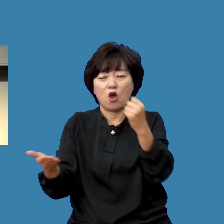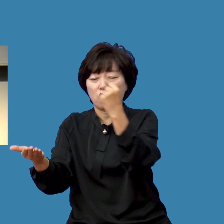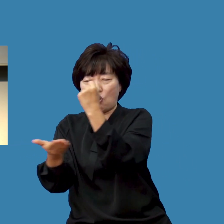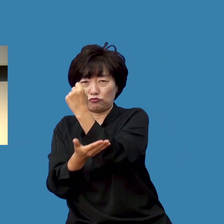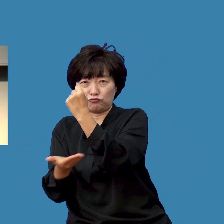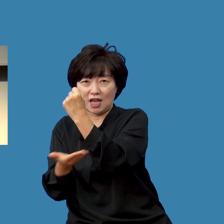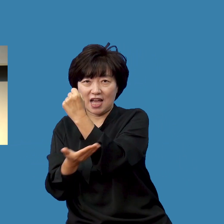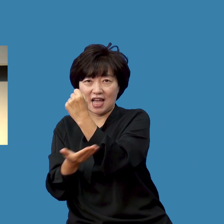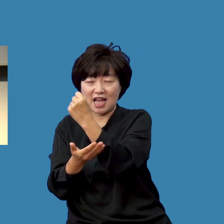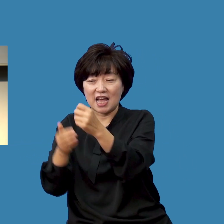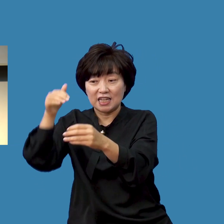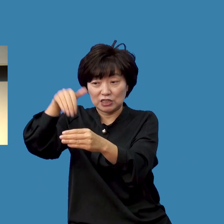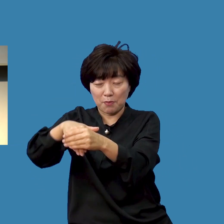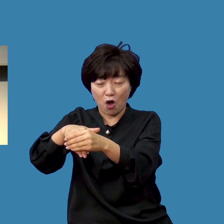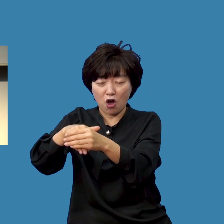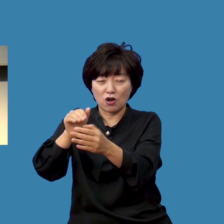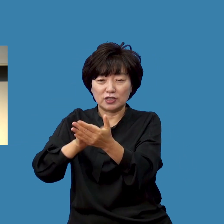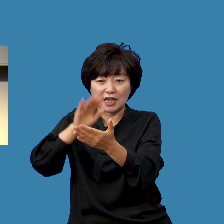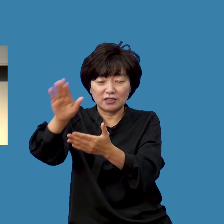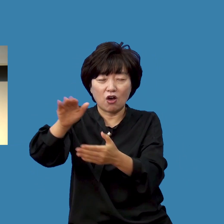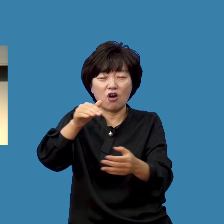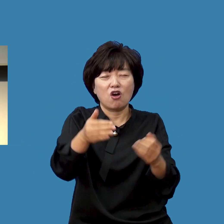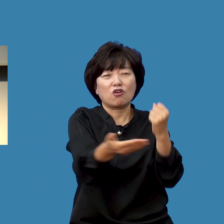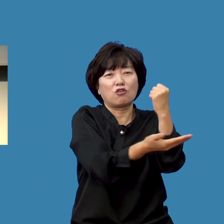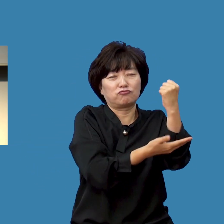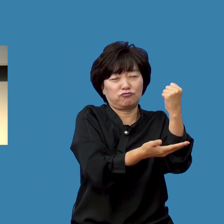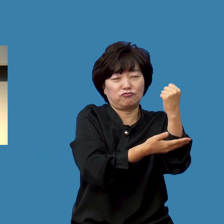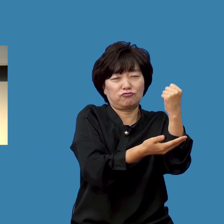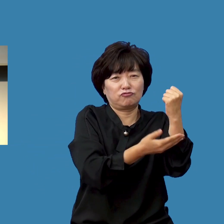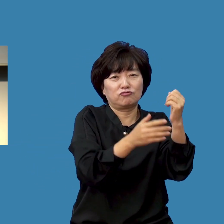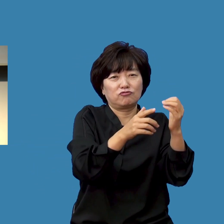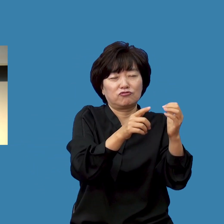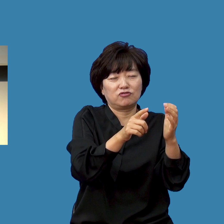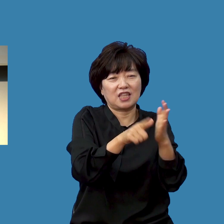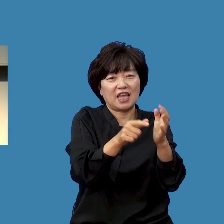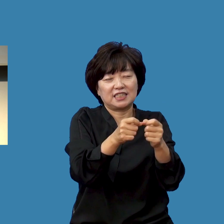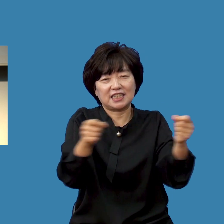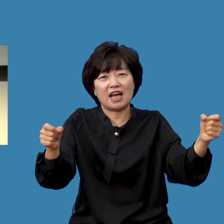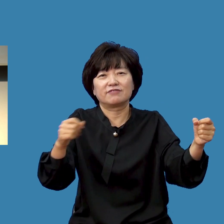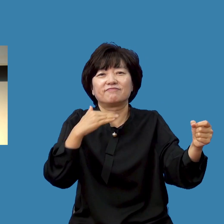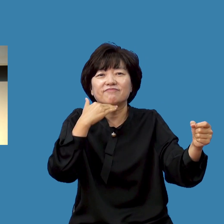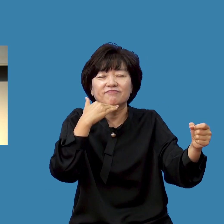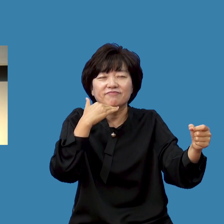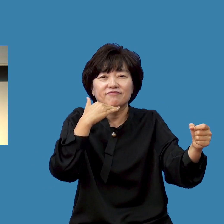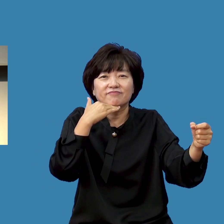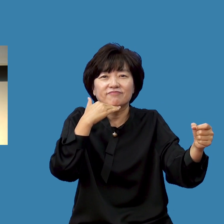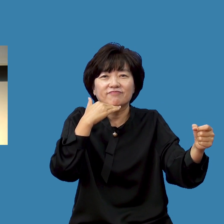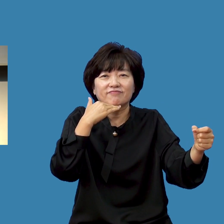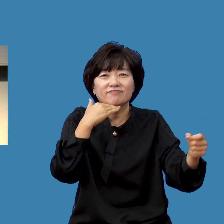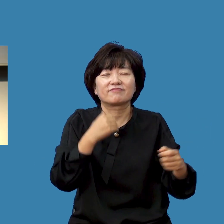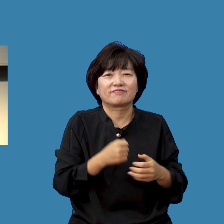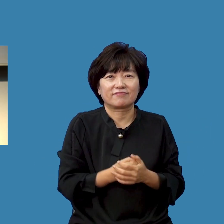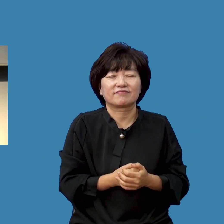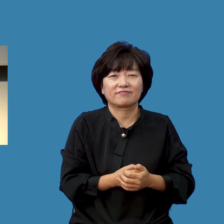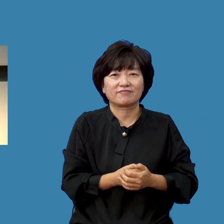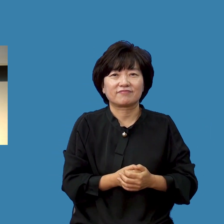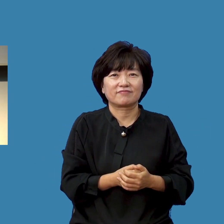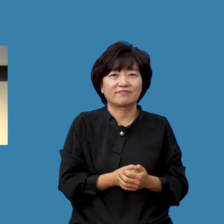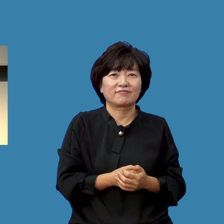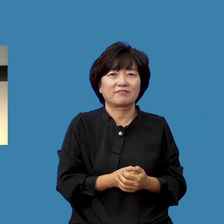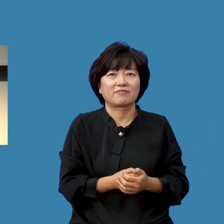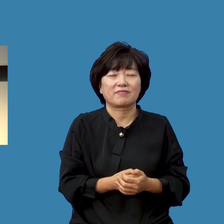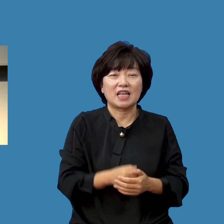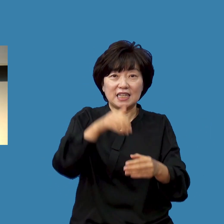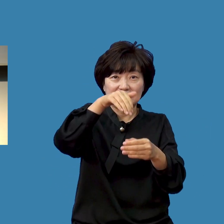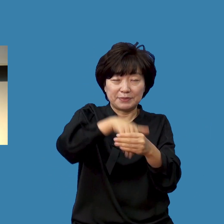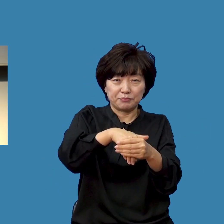시간이 걸리고 나서 뭔가가 나온다는 거예요. 그래서 이 시간차 때문에 심고 거두는 데 있어서